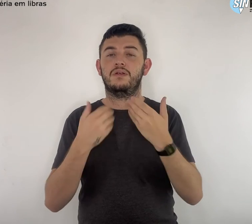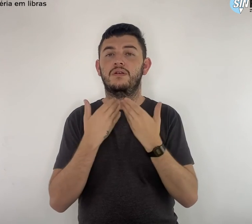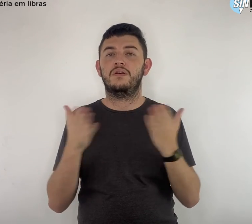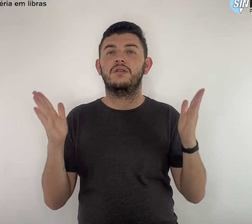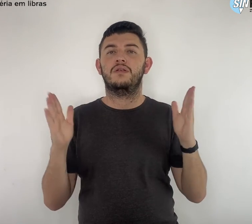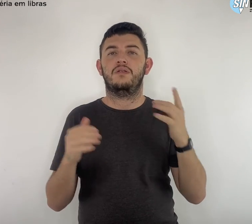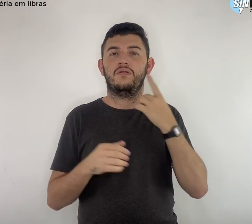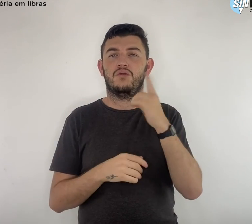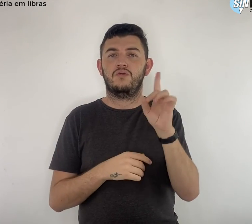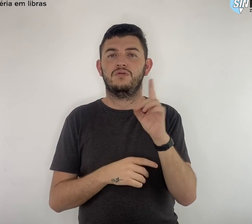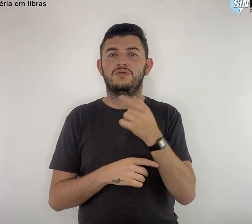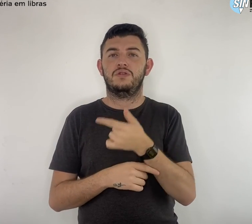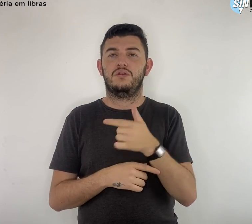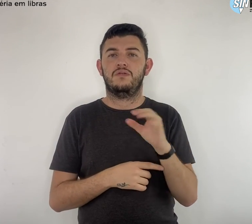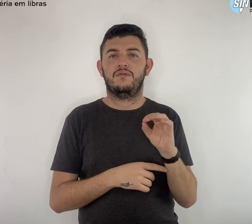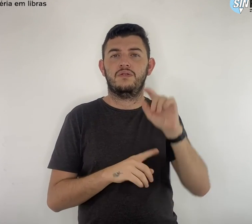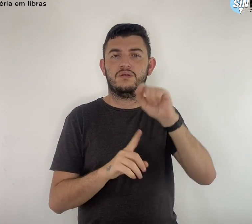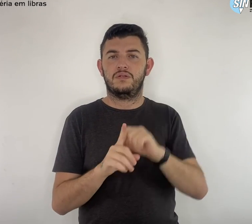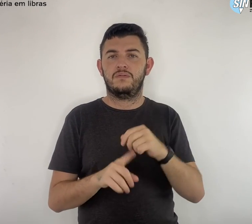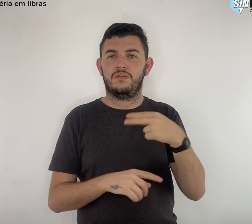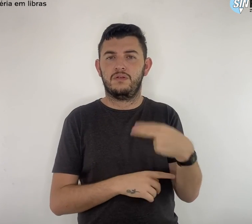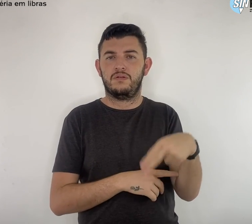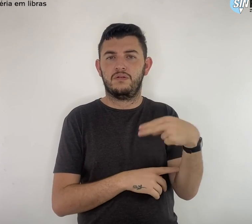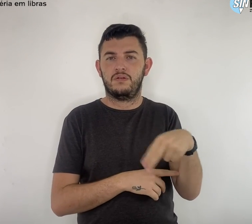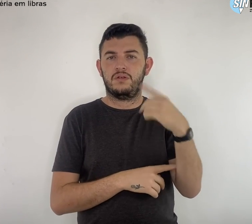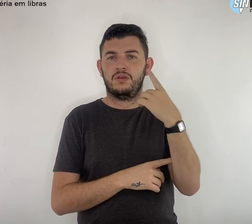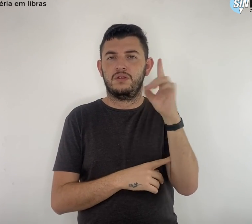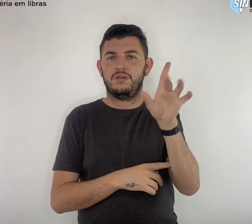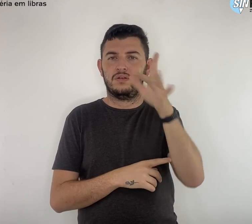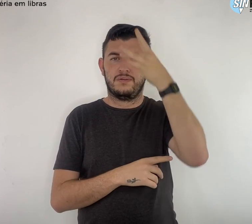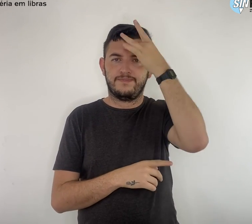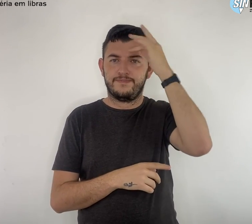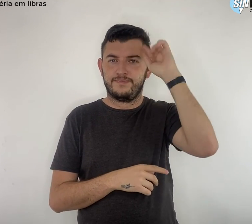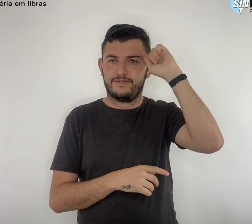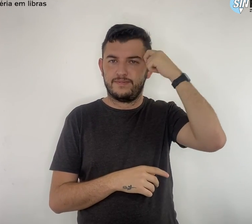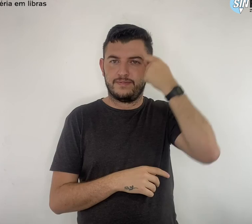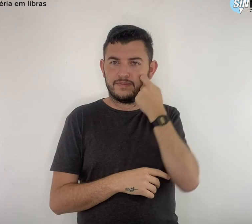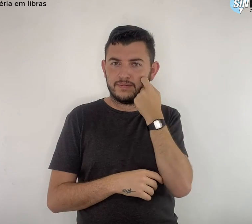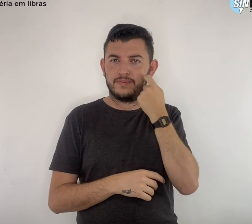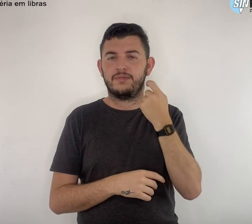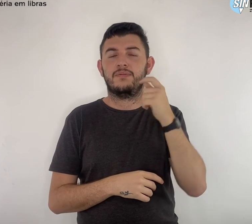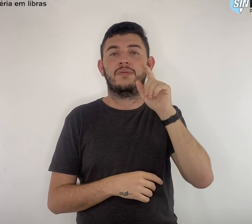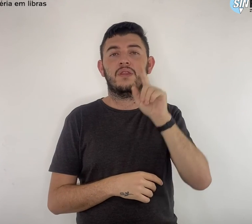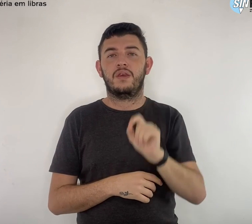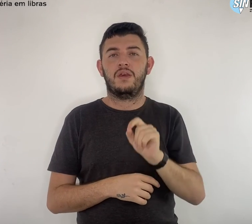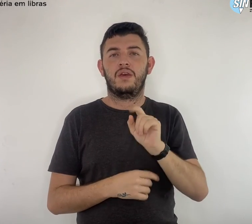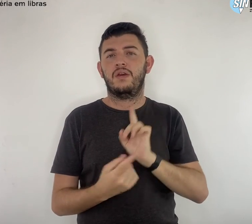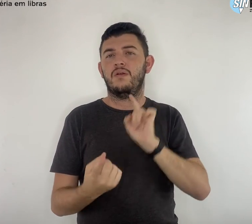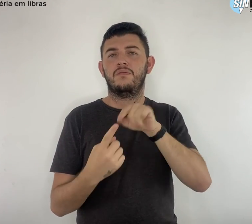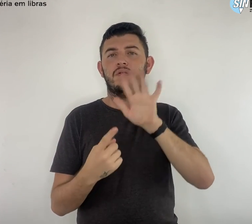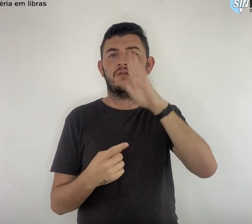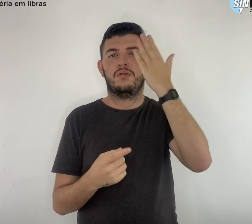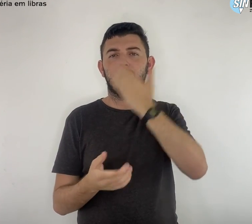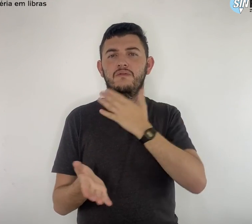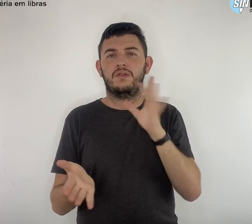a mobilização tem início no dia 20 de novembro, Dia da Consciência Negra,